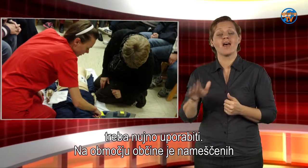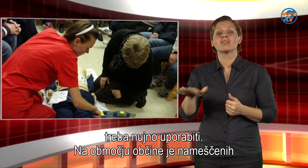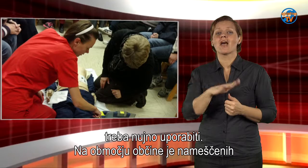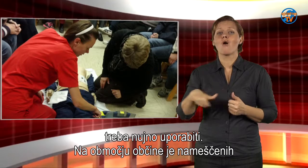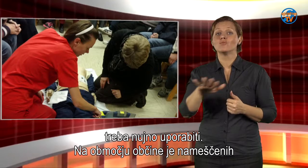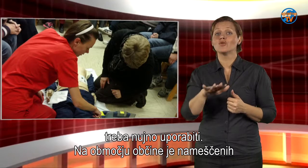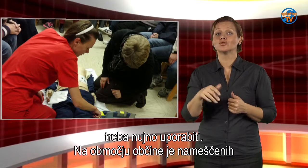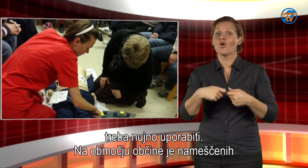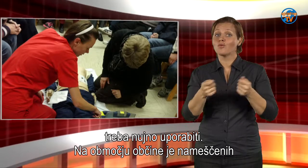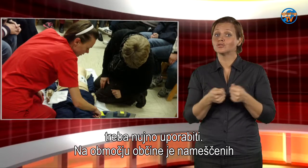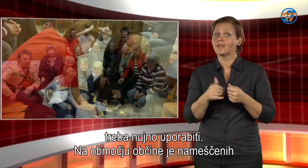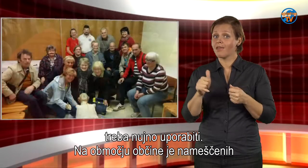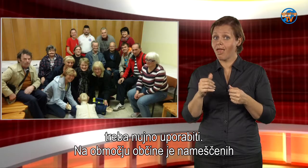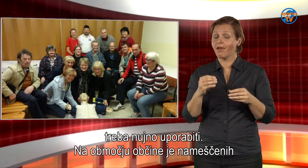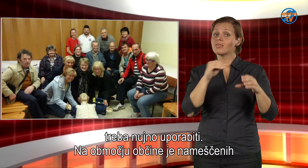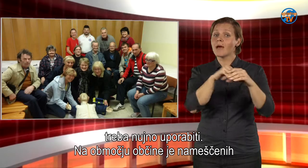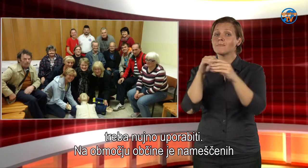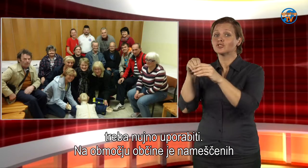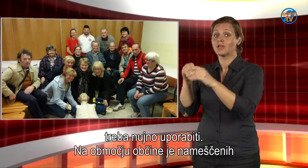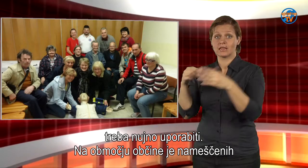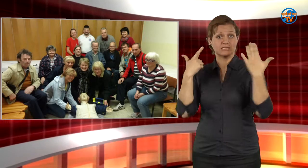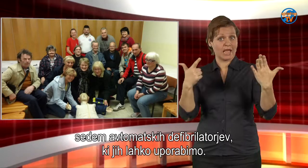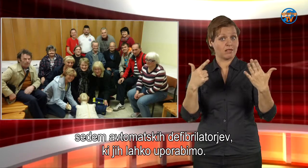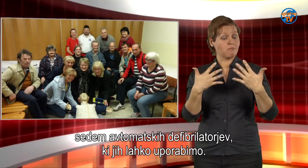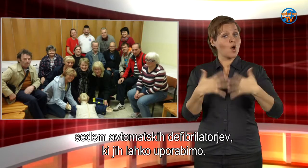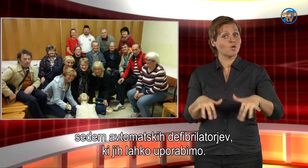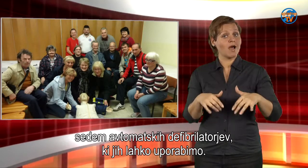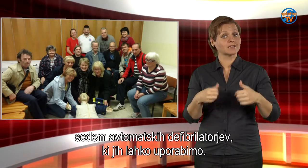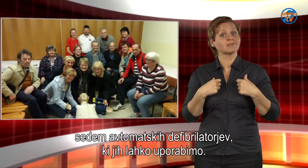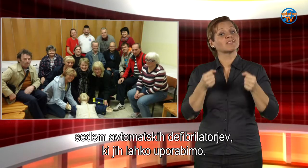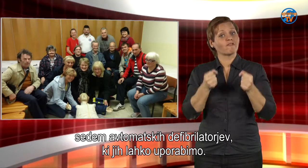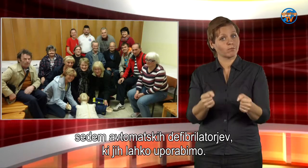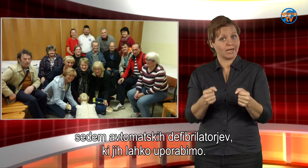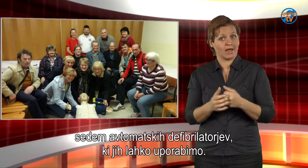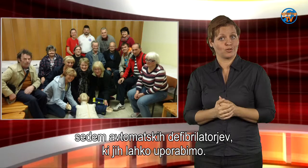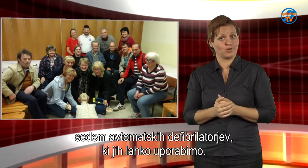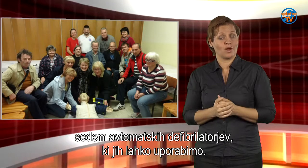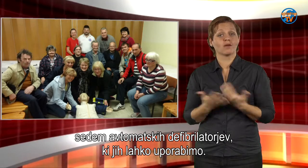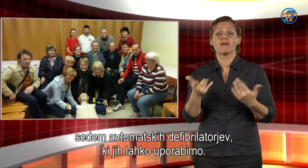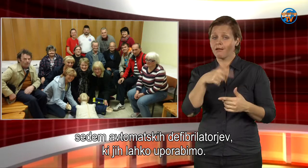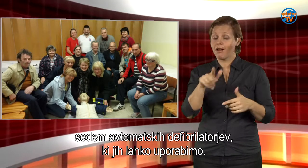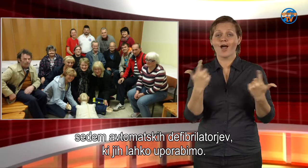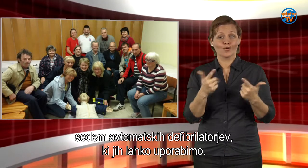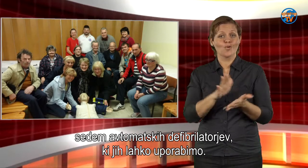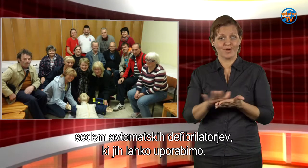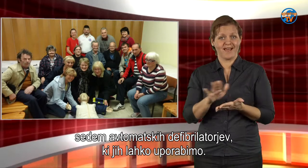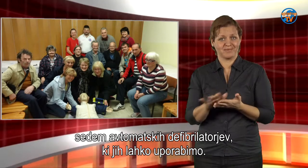Na območju občine je nameščenih 7 avtomatskih defibrilatorjev, ki jih lahko uporabimo.